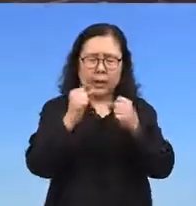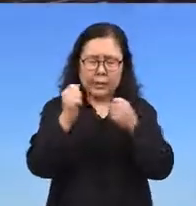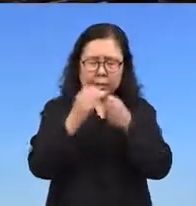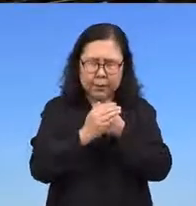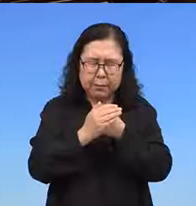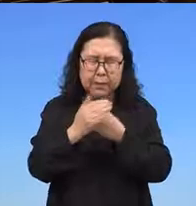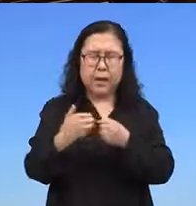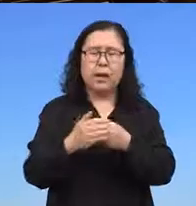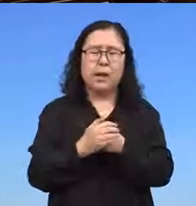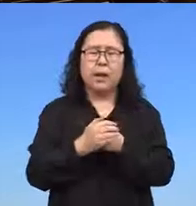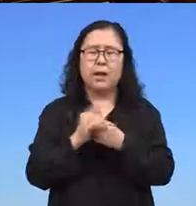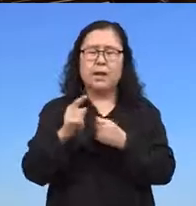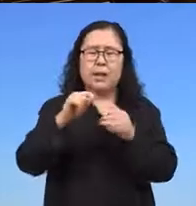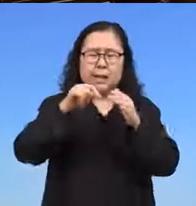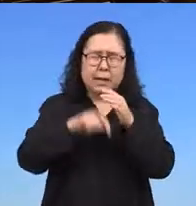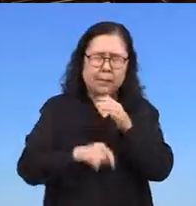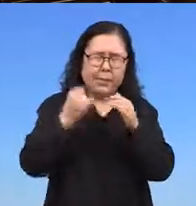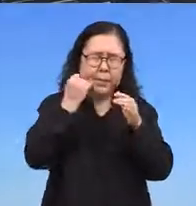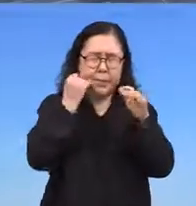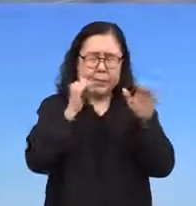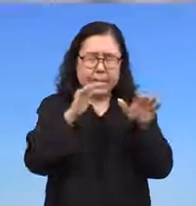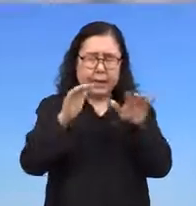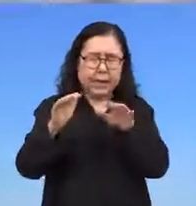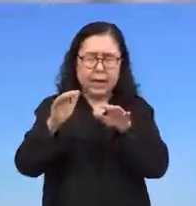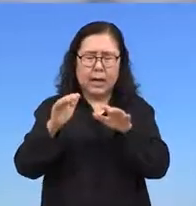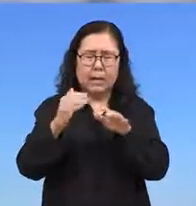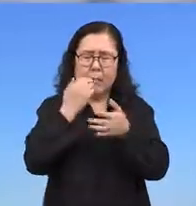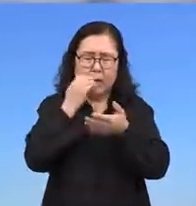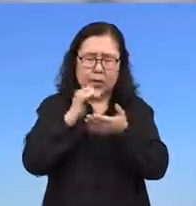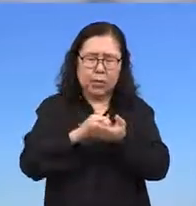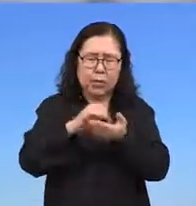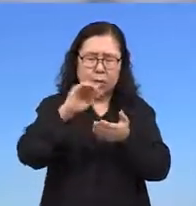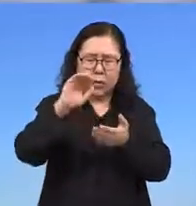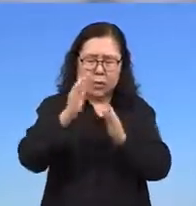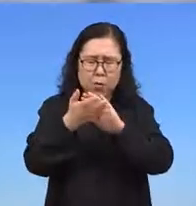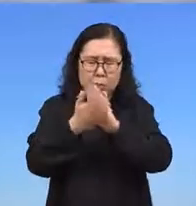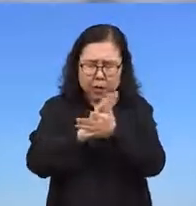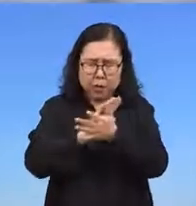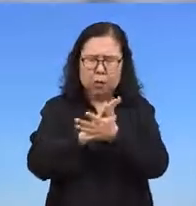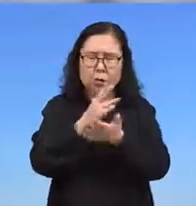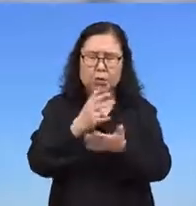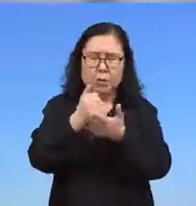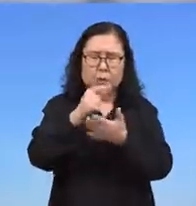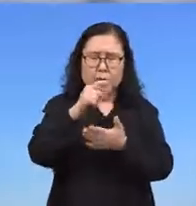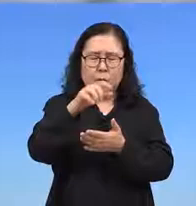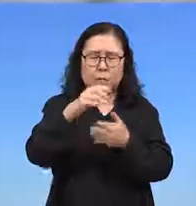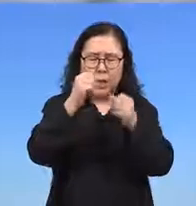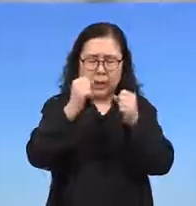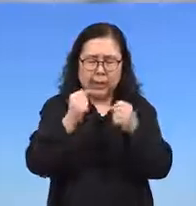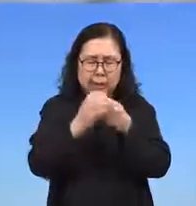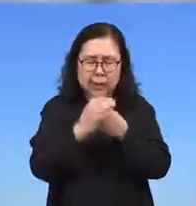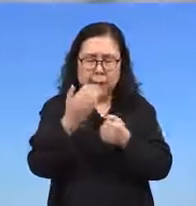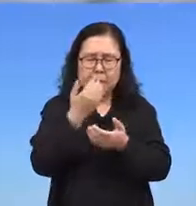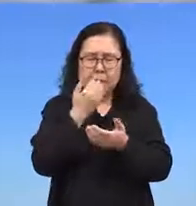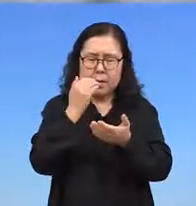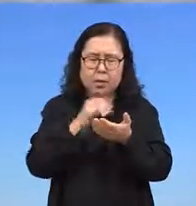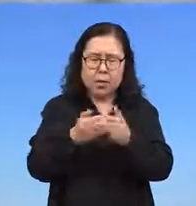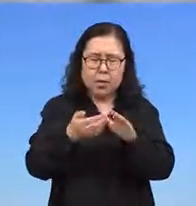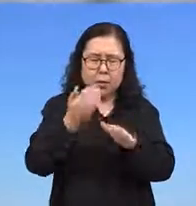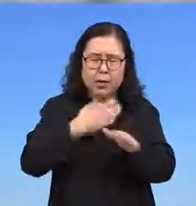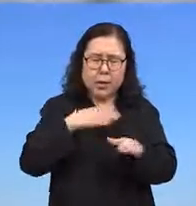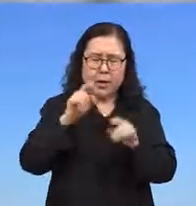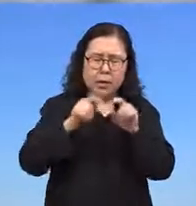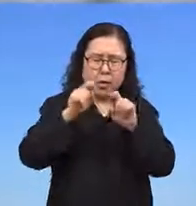주님 여기 계시기에 이 깊은 바다가 반석이 되고 주님 여기 계시기에